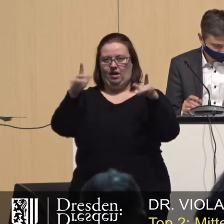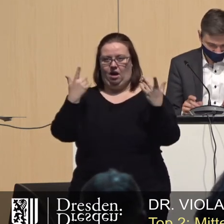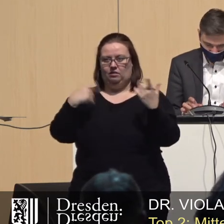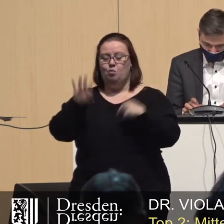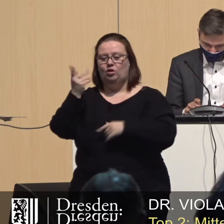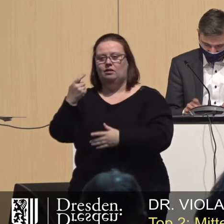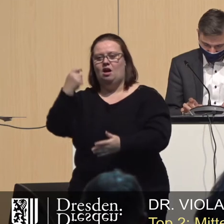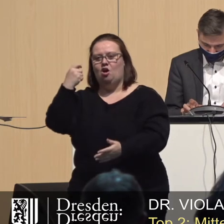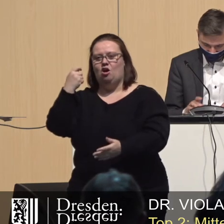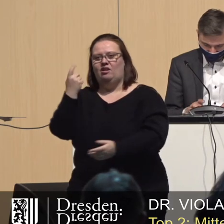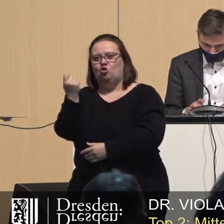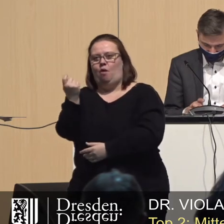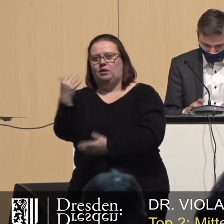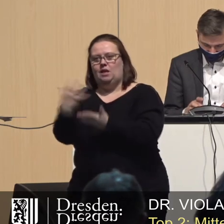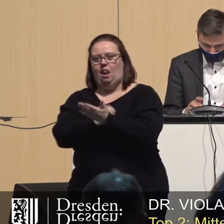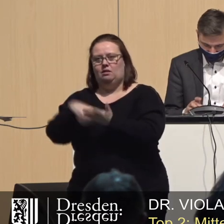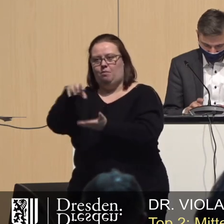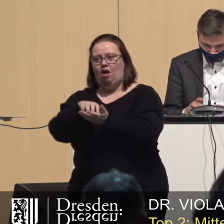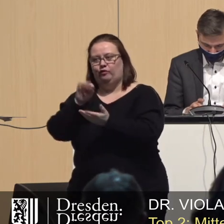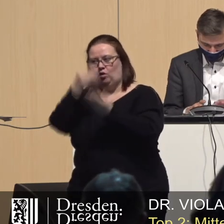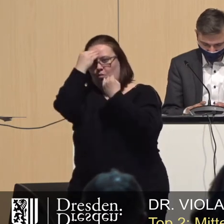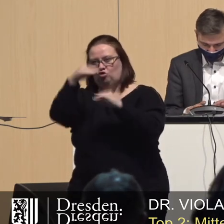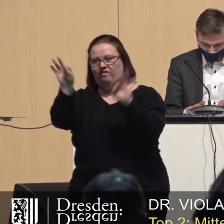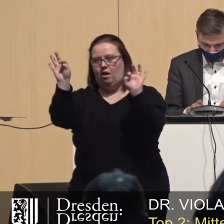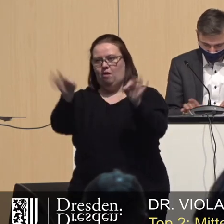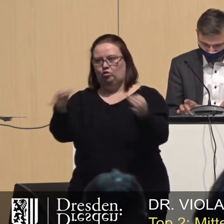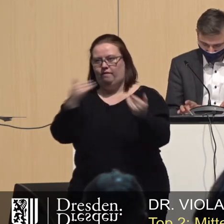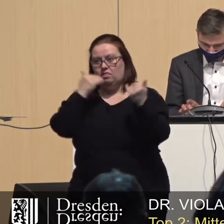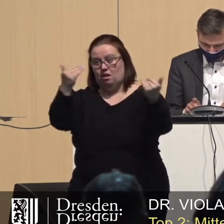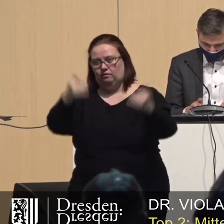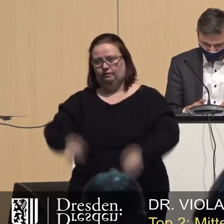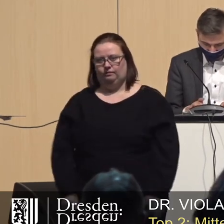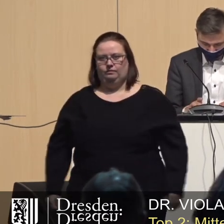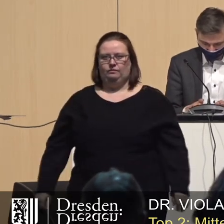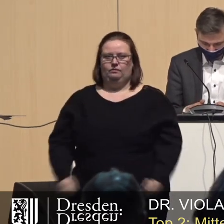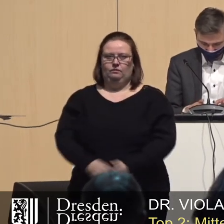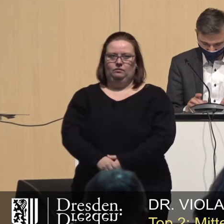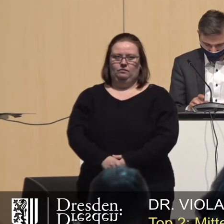Markt dazu braucht es für diese Botschaft nicht. Vielen Dank.